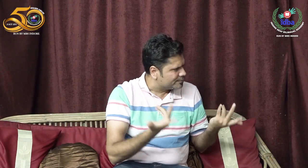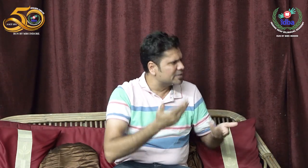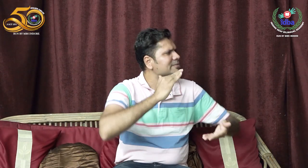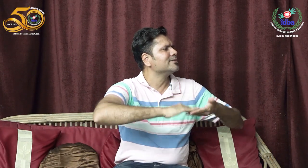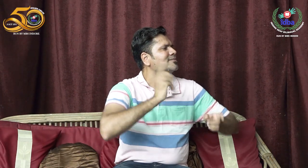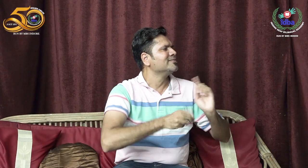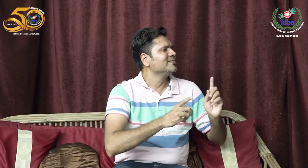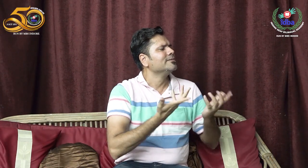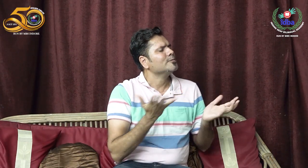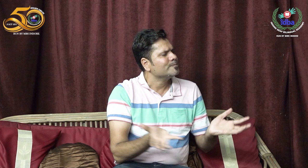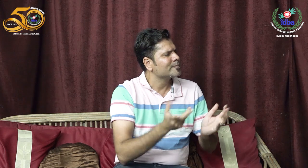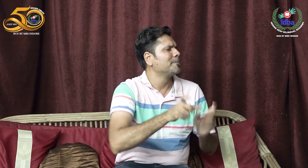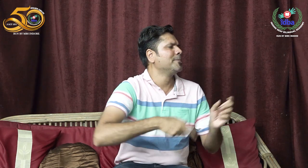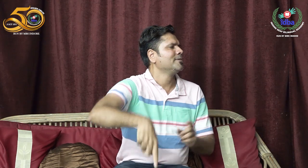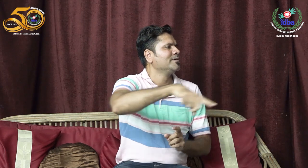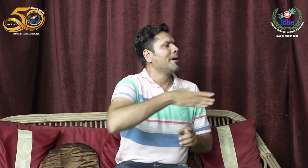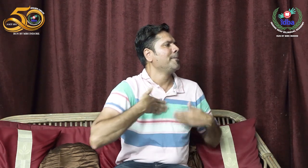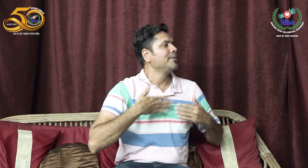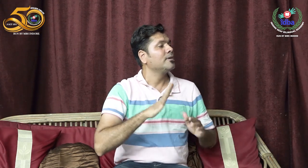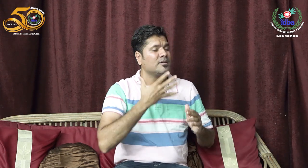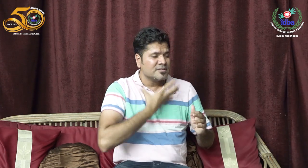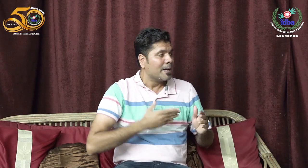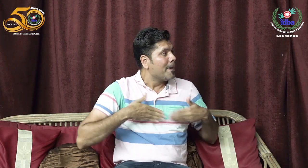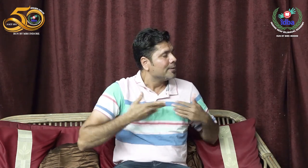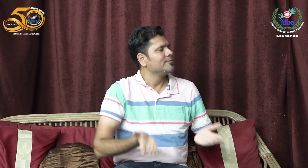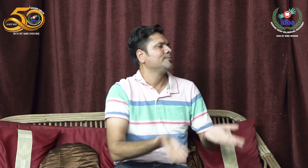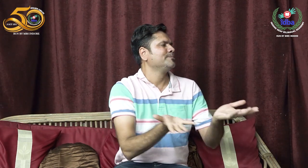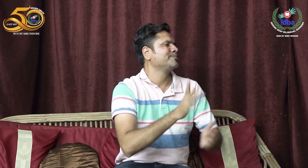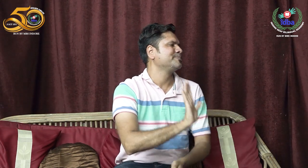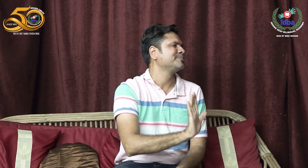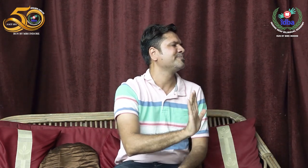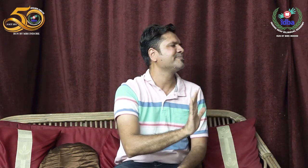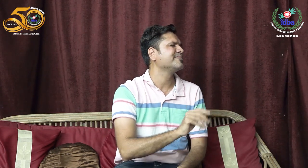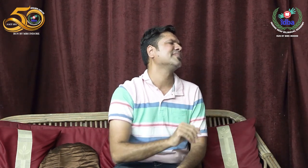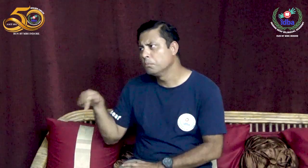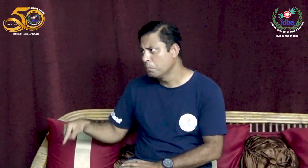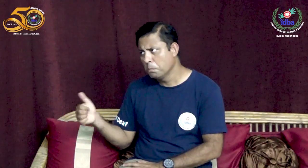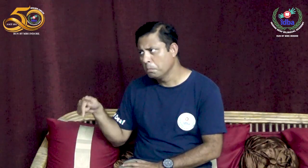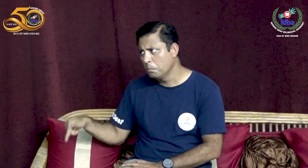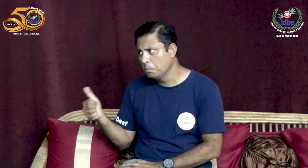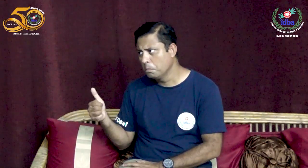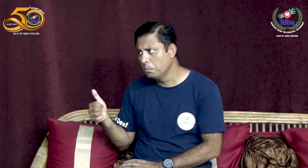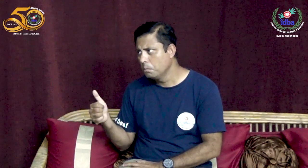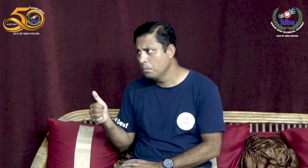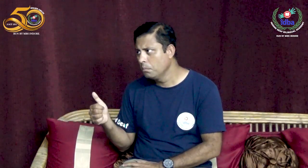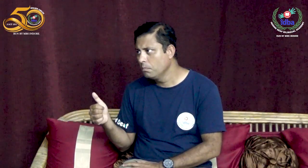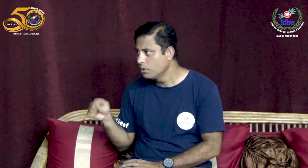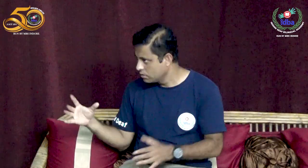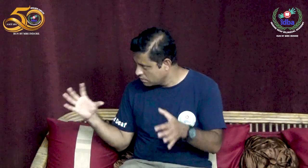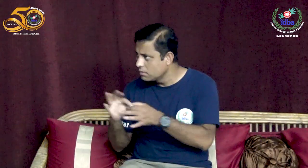जैसे फेस्टिवल्स होते हैं या कोई बीमारी होती है, कोई शादी होती है, उसमें जो है सब हम एक दूसरे को सपोर्ट करें। अगर जैसे खुशी में कर रहे हैं, ऐसे गम में भी एक दूसरे को सपोर्ट करें। आपने